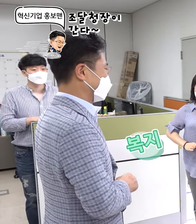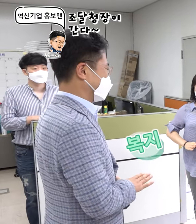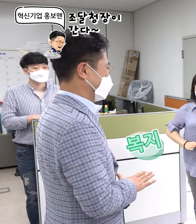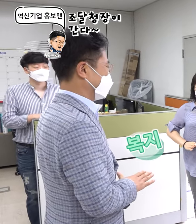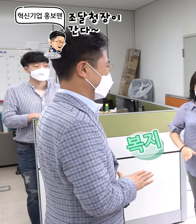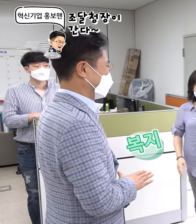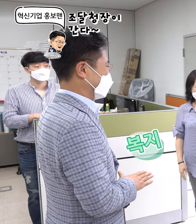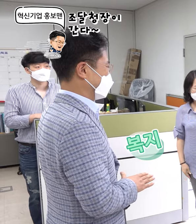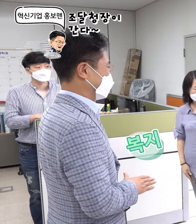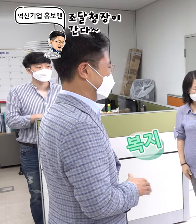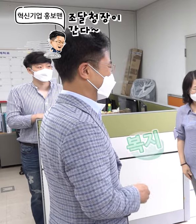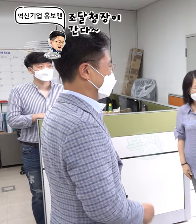복지